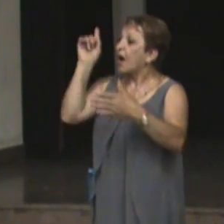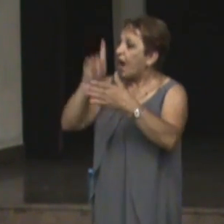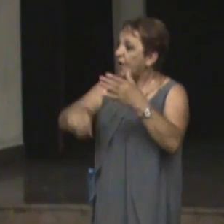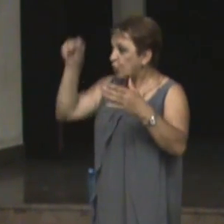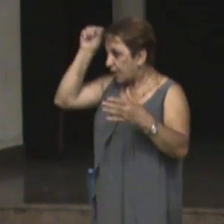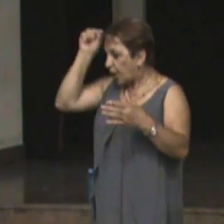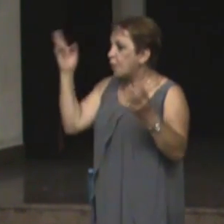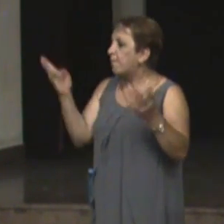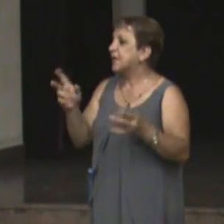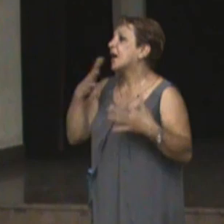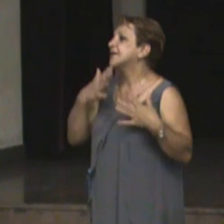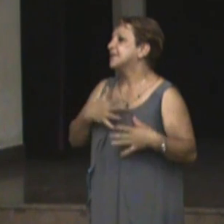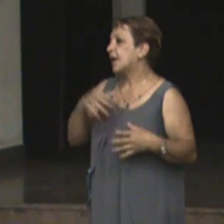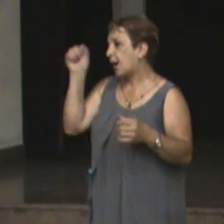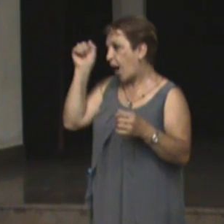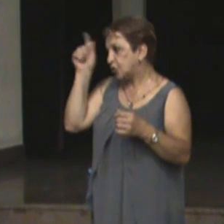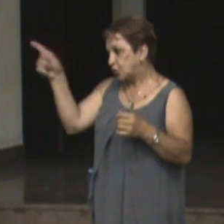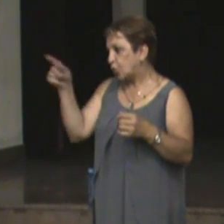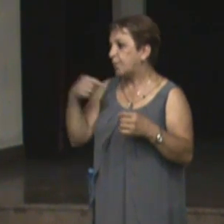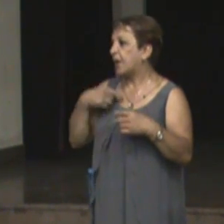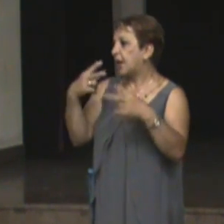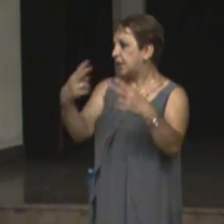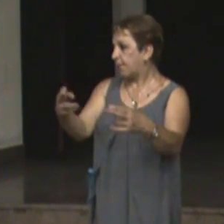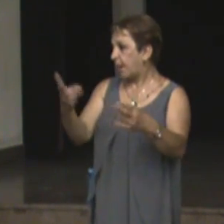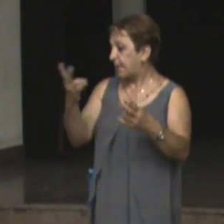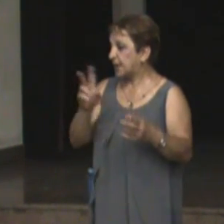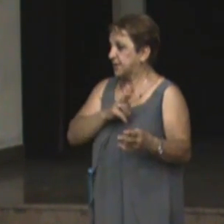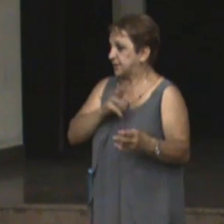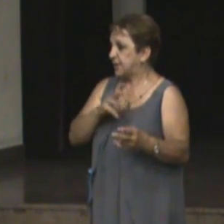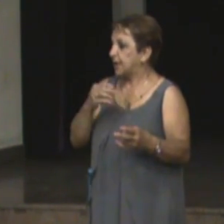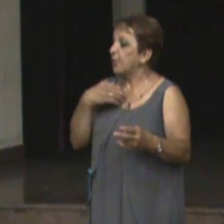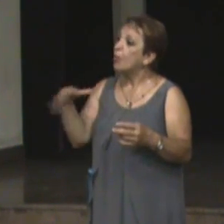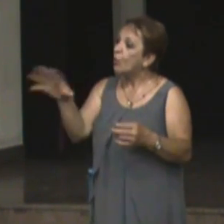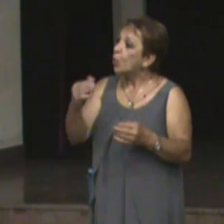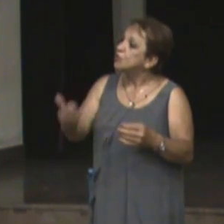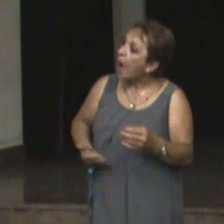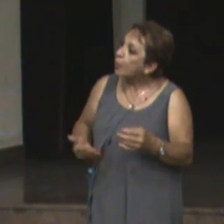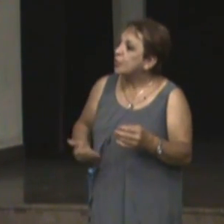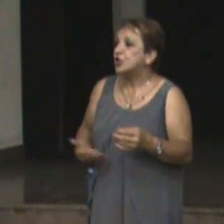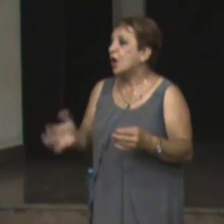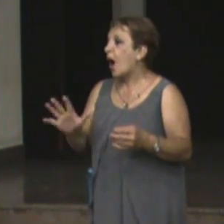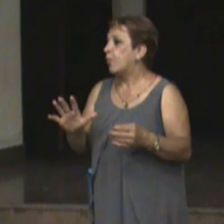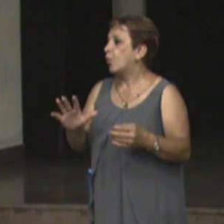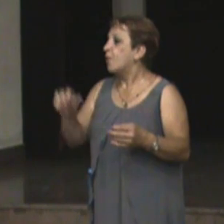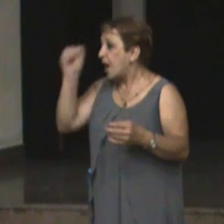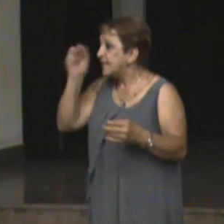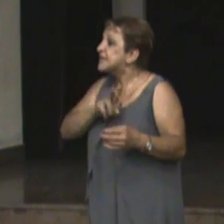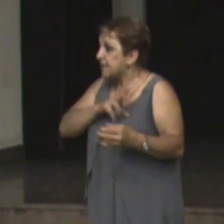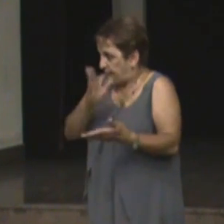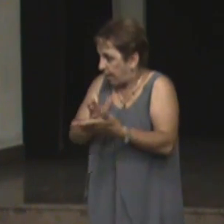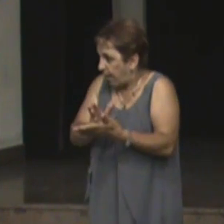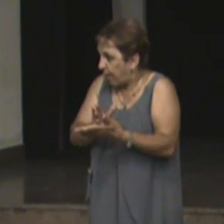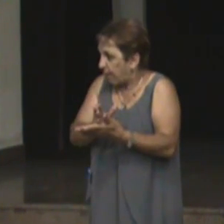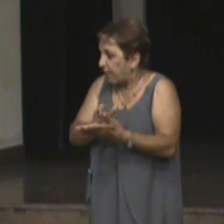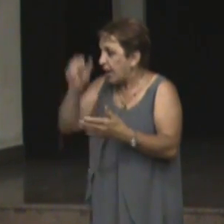սիրենք Աստծուն, և Աստծուն, և մեր նմանին։ Արդյոք մենք ապրում ենք այդ սիրով։ Արդյոք Աստվածային